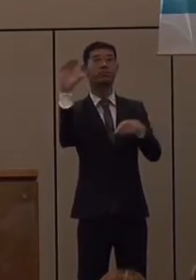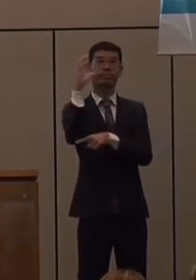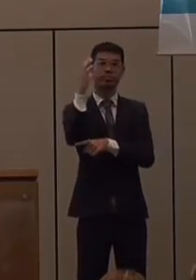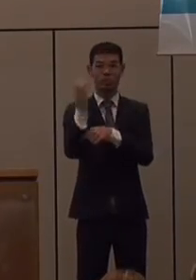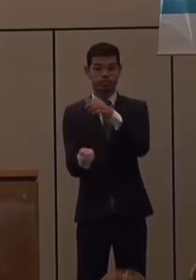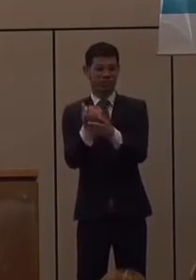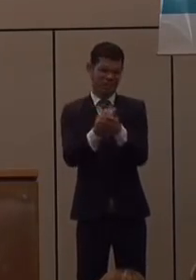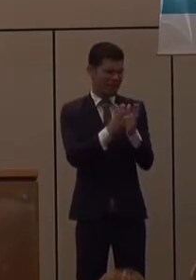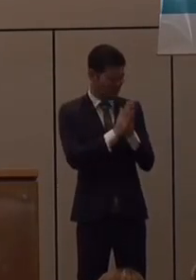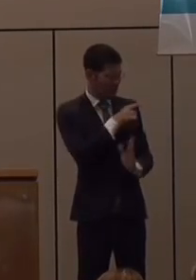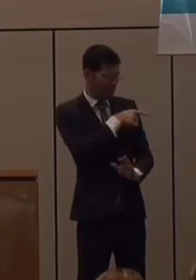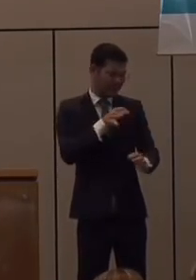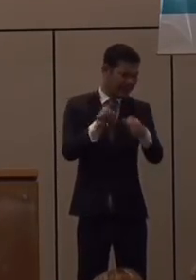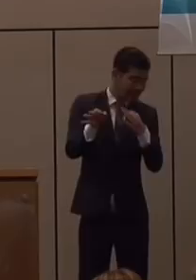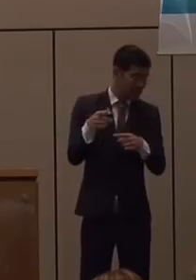empresarios